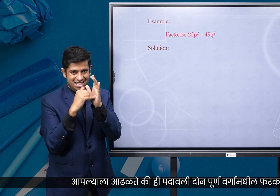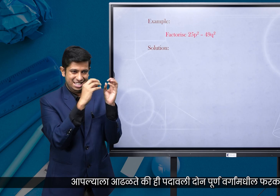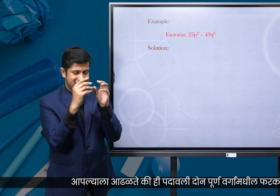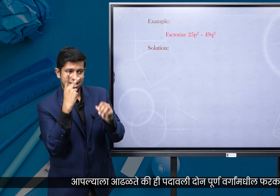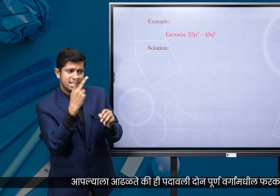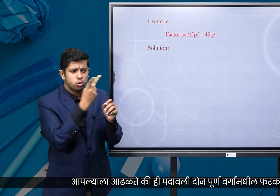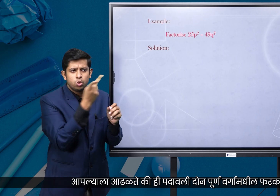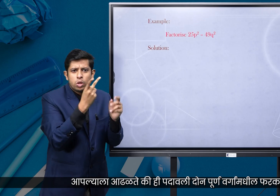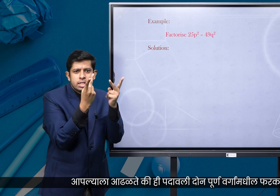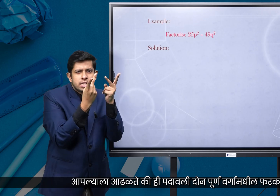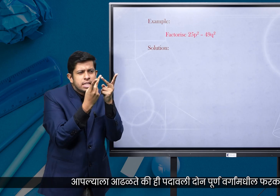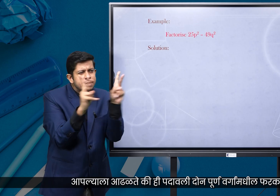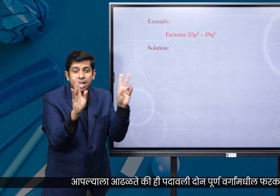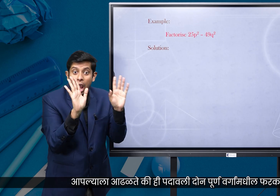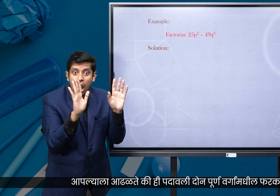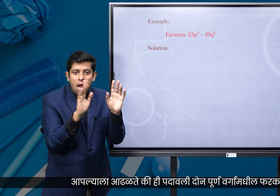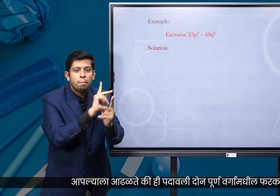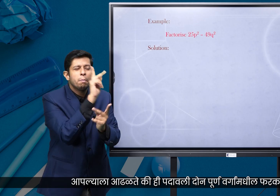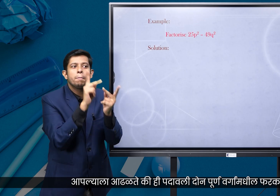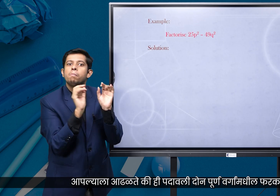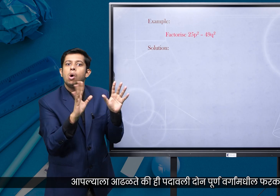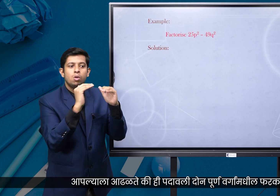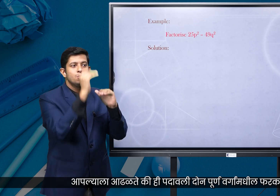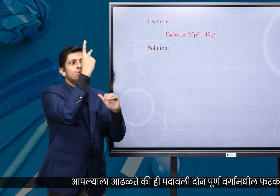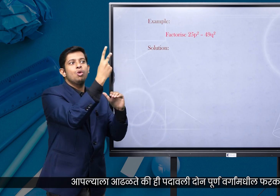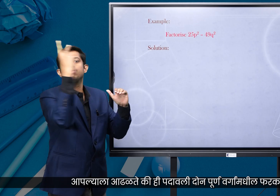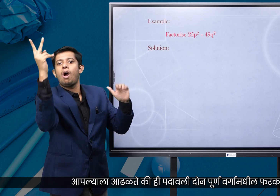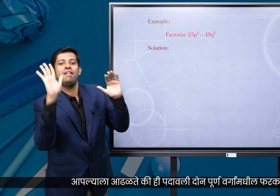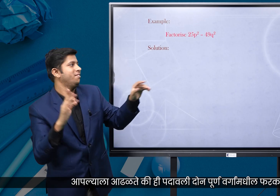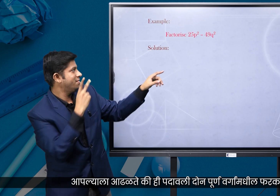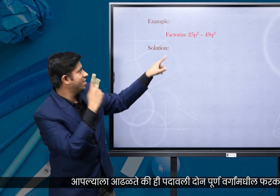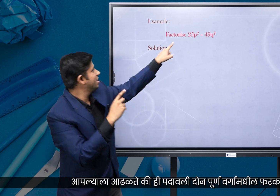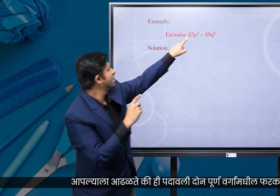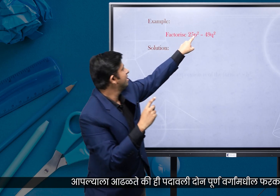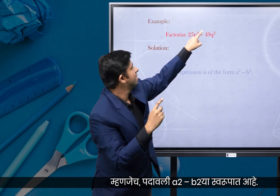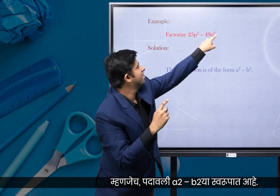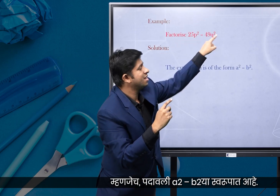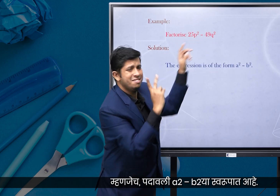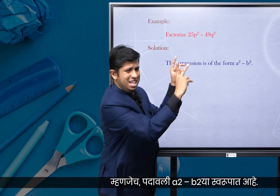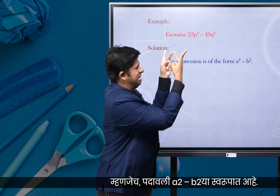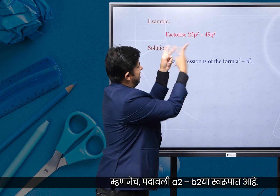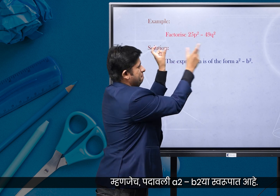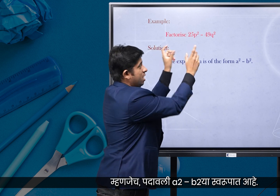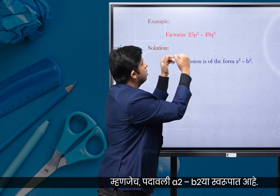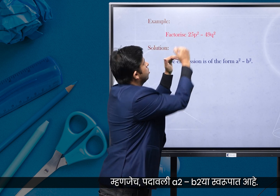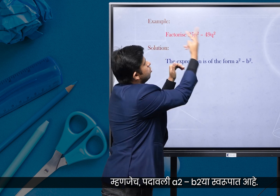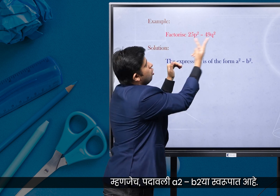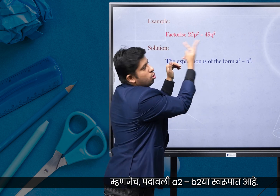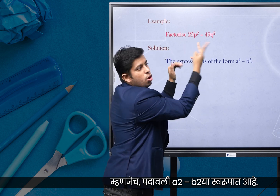आपल्याला आढळते की ही पदावली 2 पूर्ण वर्गांमधील फरक आहे. म्हणूनच पदावली a वर्ग वजा